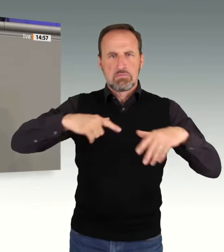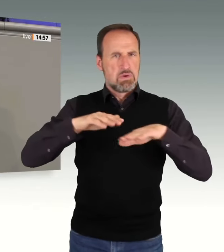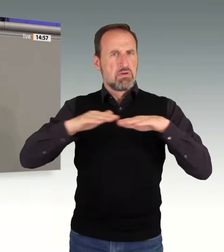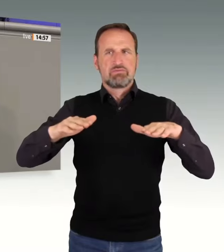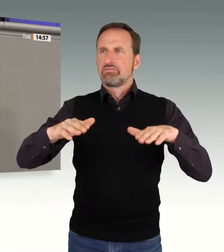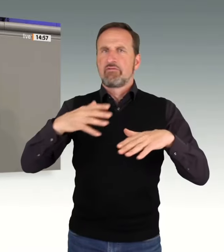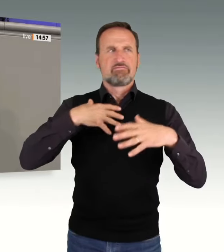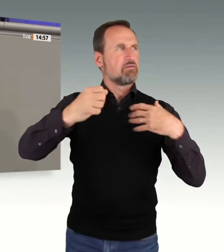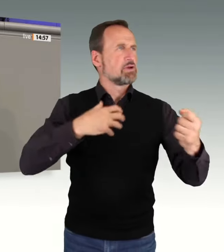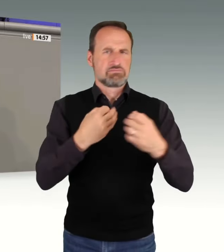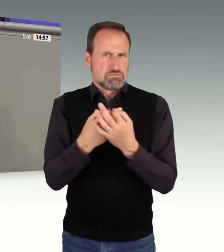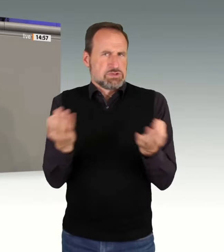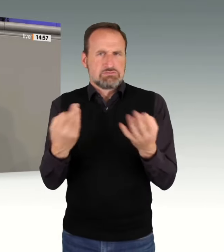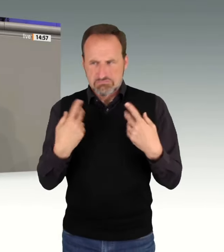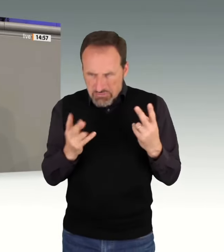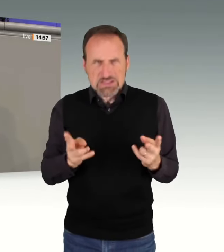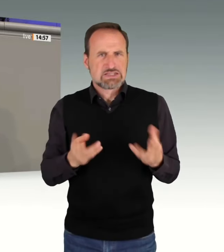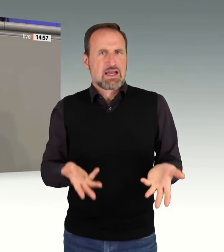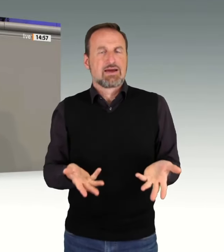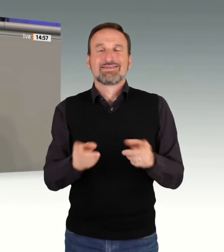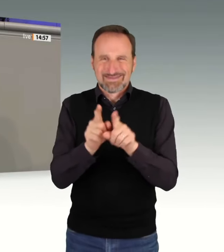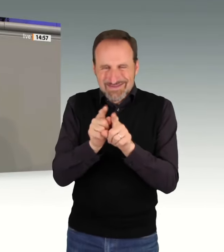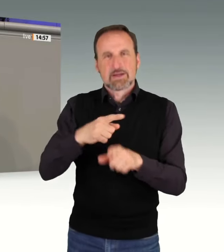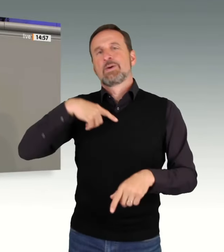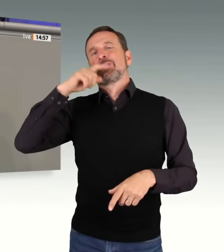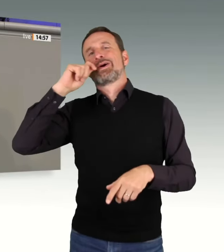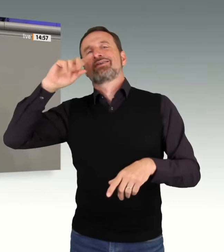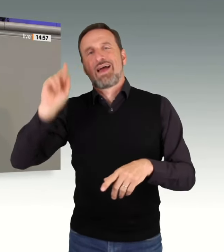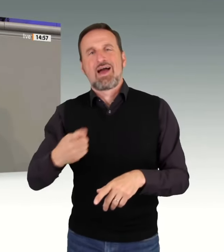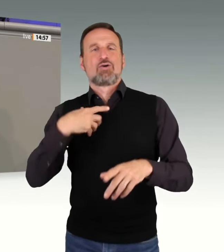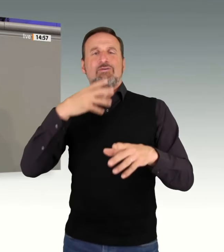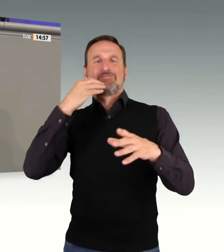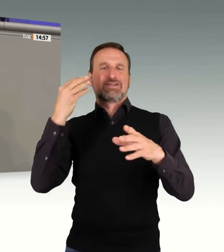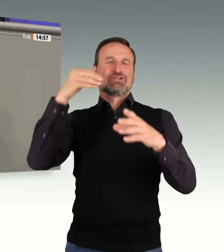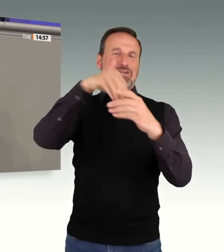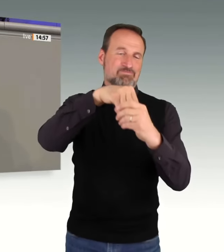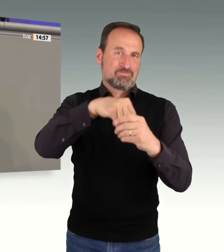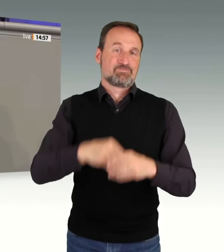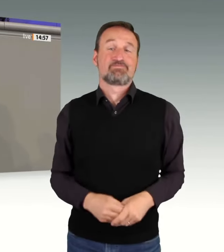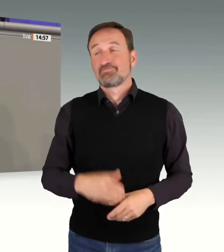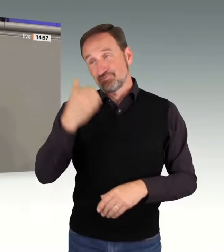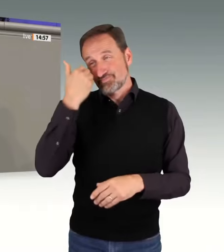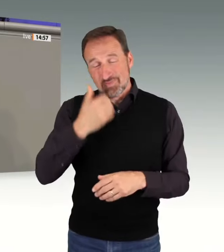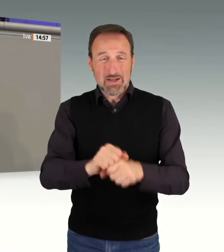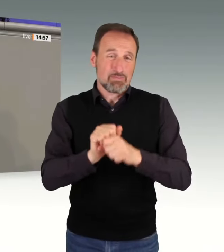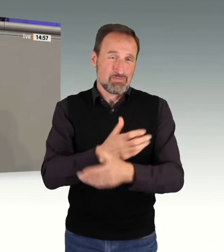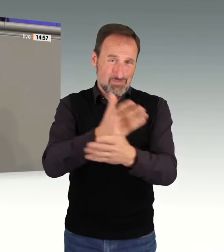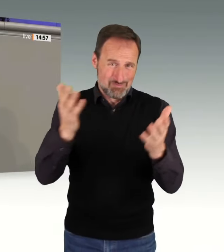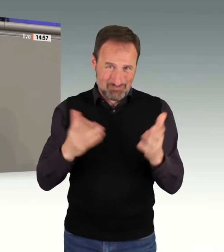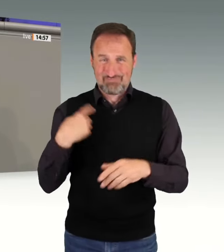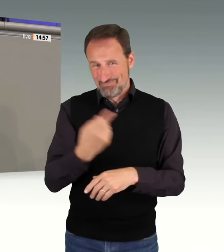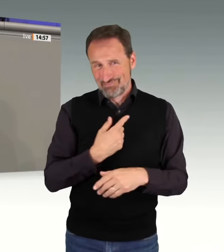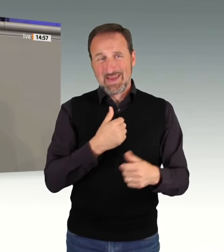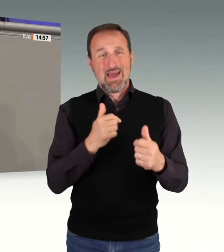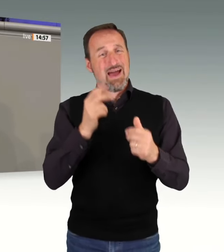erreichen. Wir werden auch vollständig liquidieren, Defizit der Sicherheit in Europa, der bei